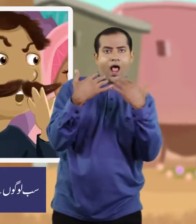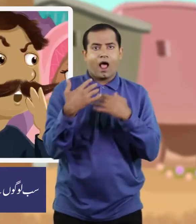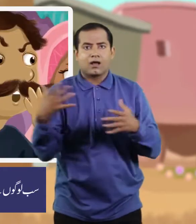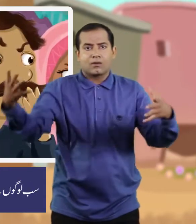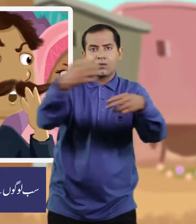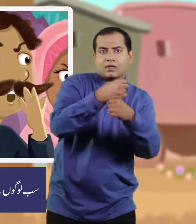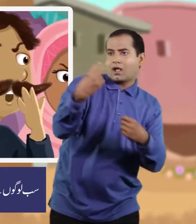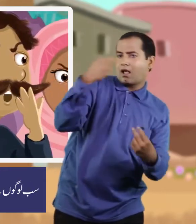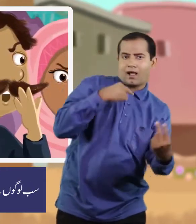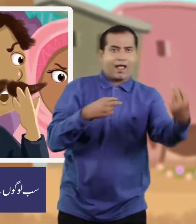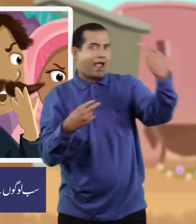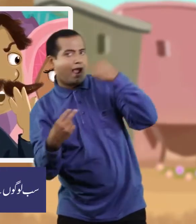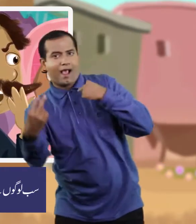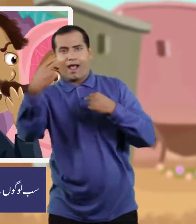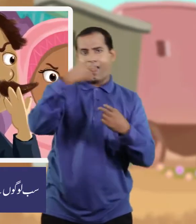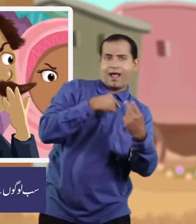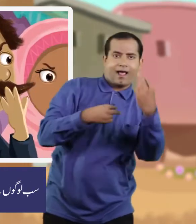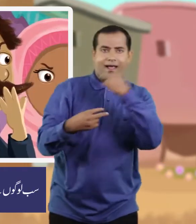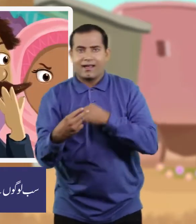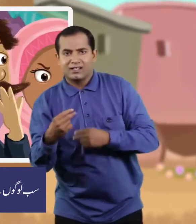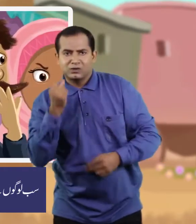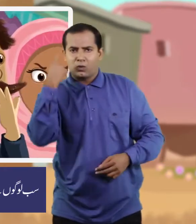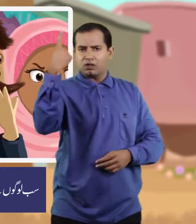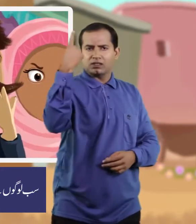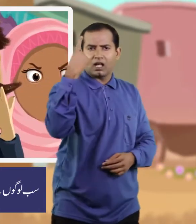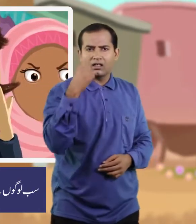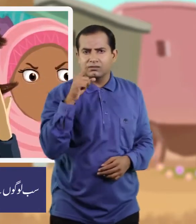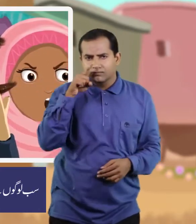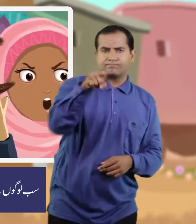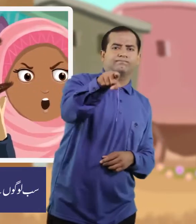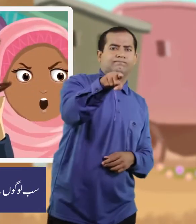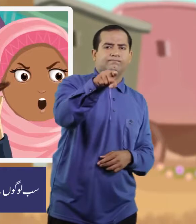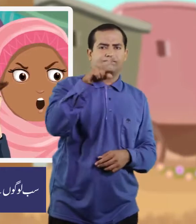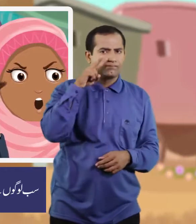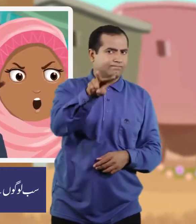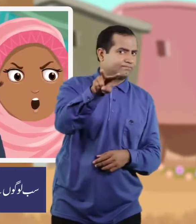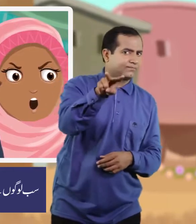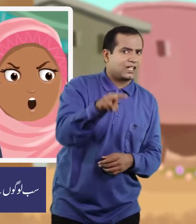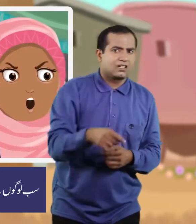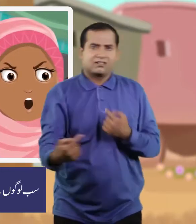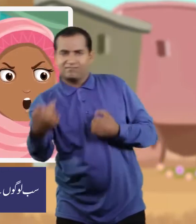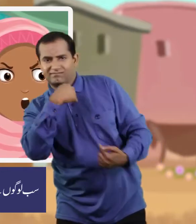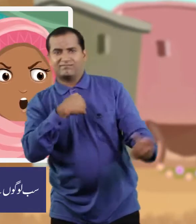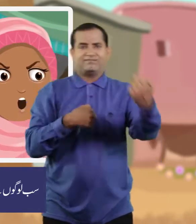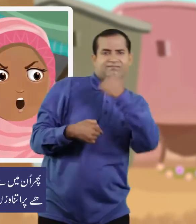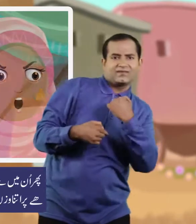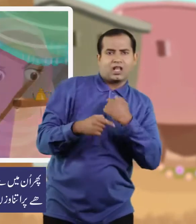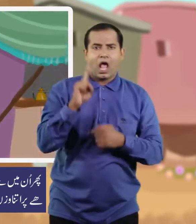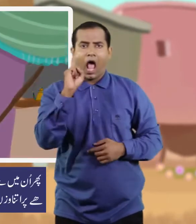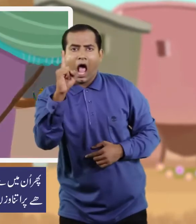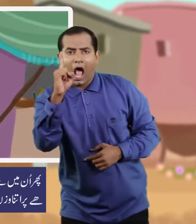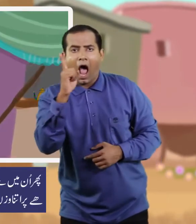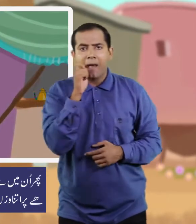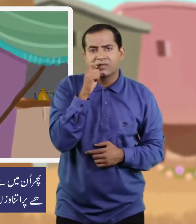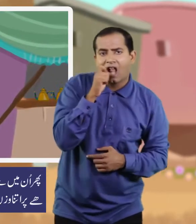सब लोगों ने उनकी तरफ इशारे किये और खुश से से देखने लगे. फिर उन में से एक आदमी ने कहा,